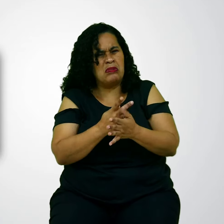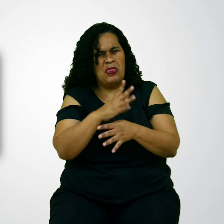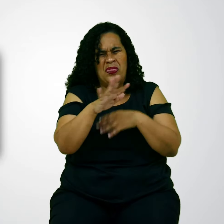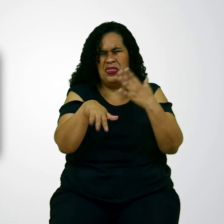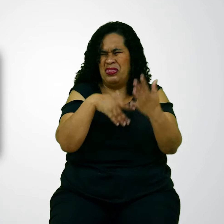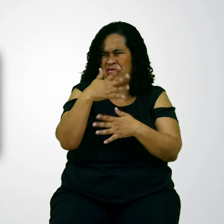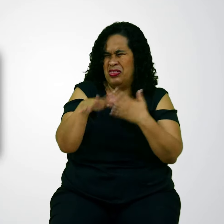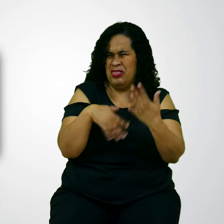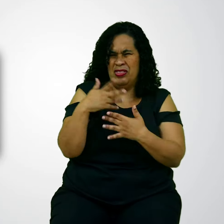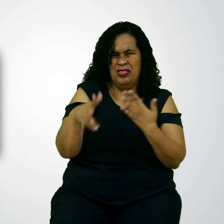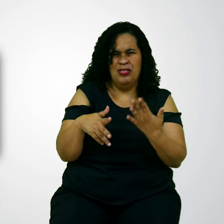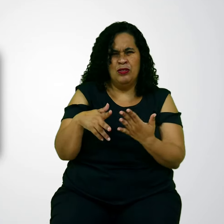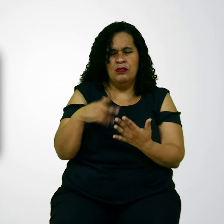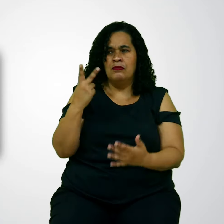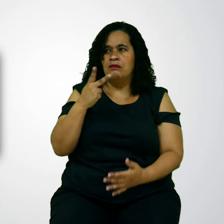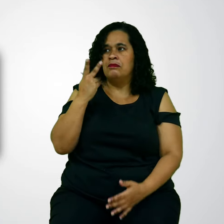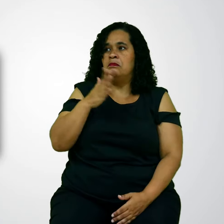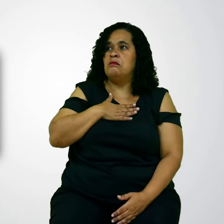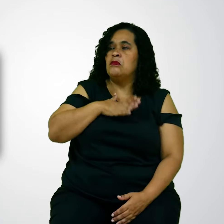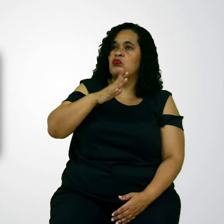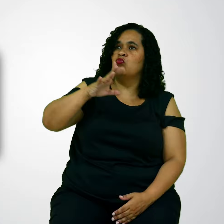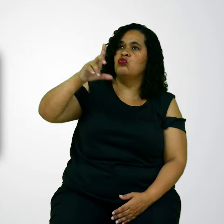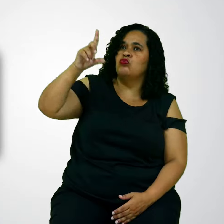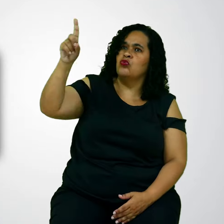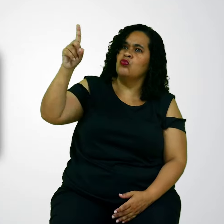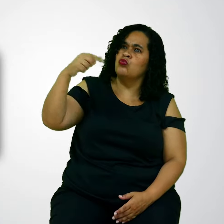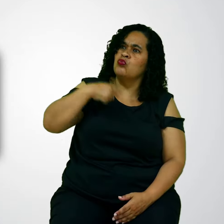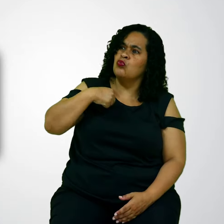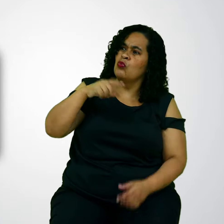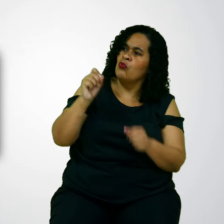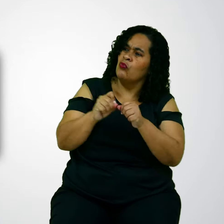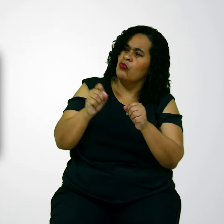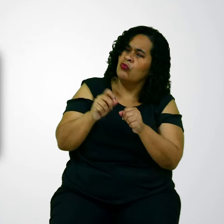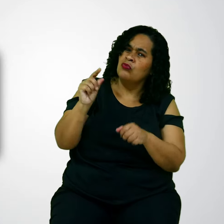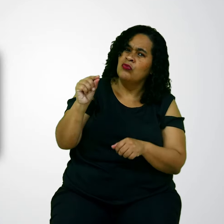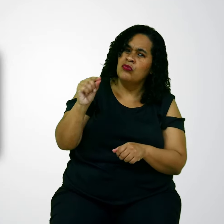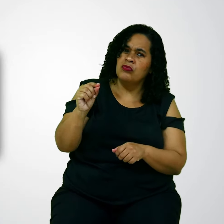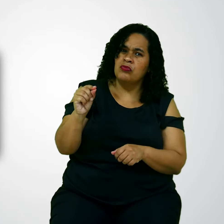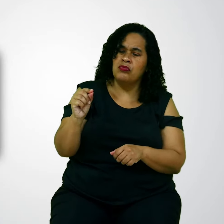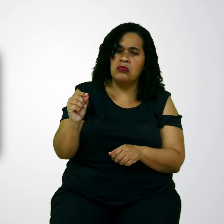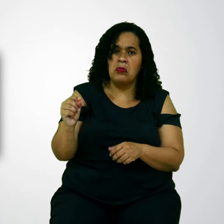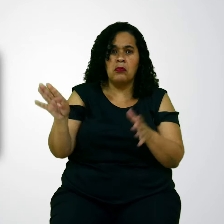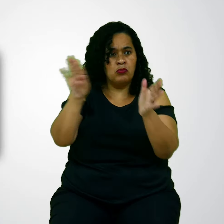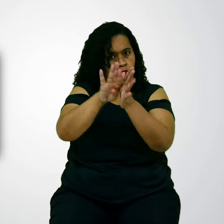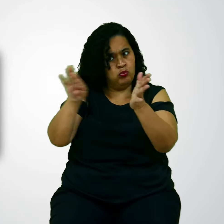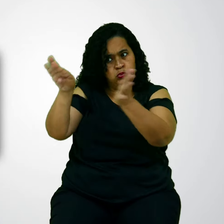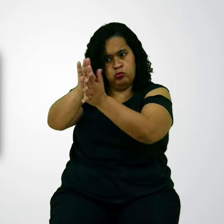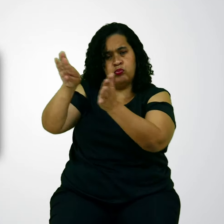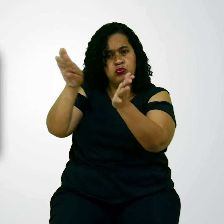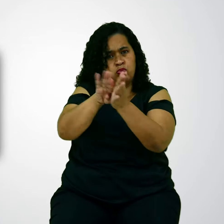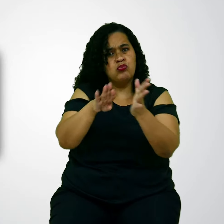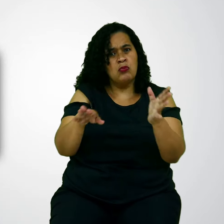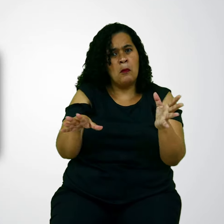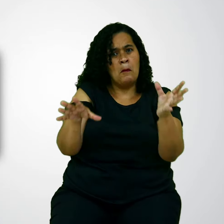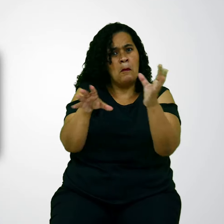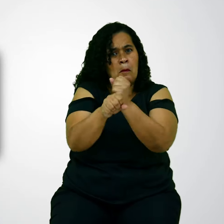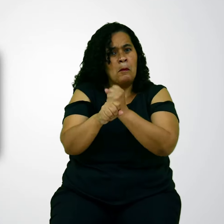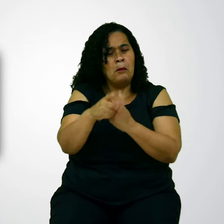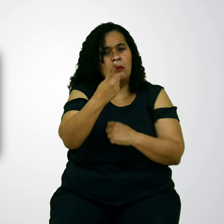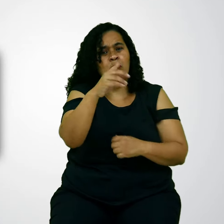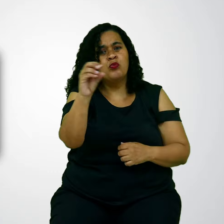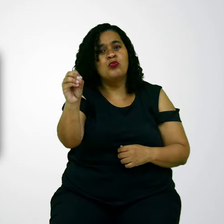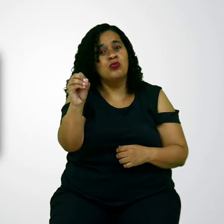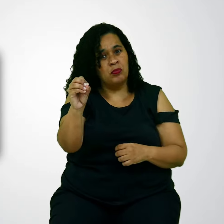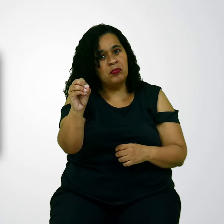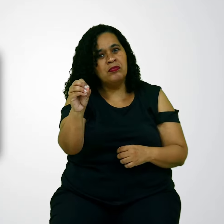céu, o que eu vim fazer aqui? E mais violeiros chegaram. Ao todo tinha uns 10 mais ou menos. Foi juntando lá na frente.